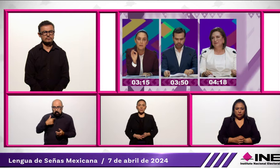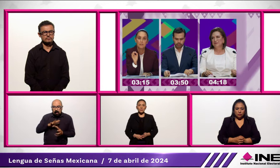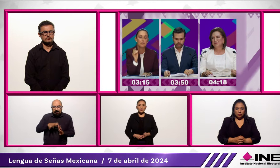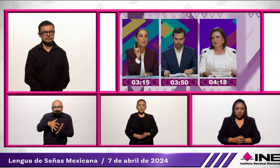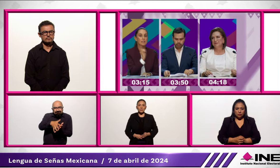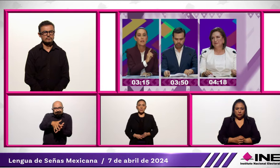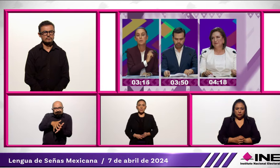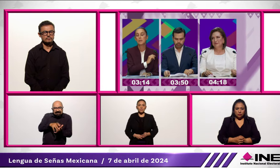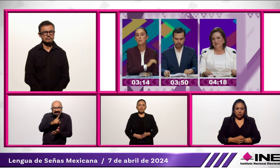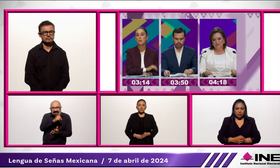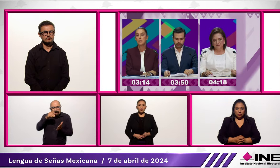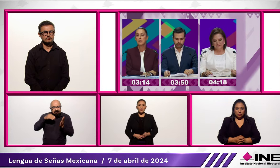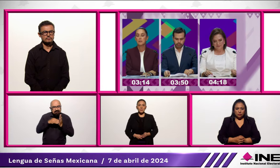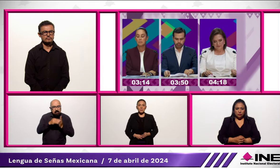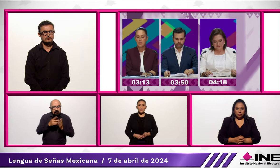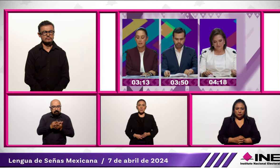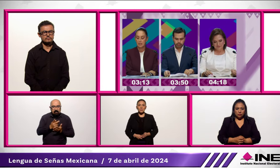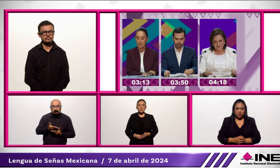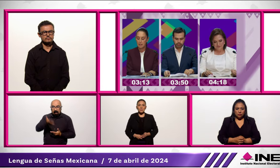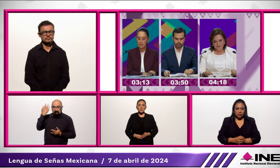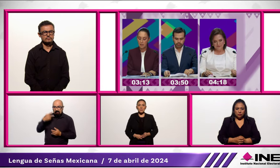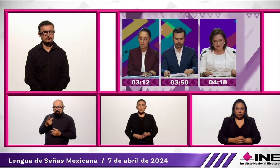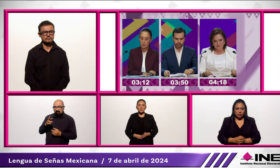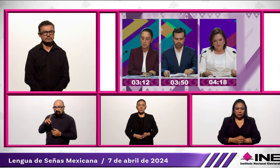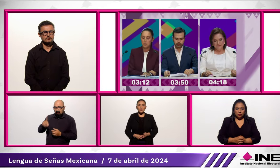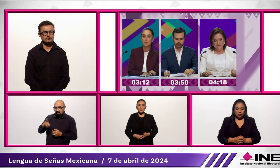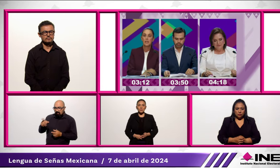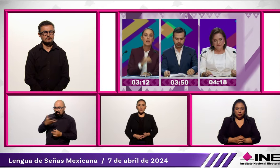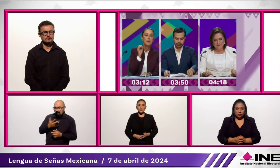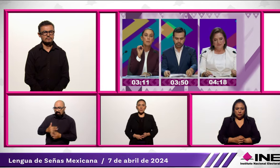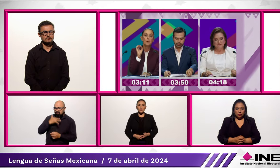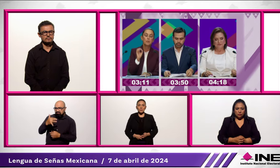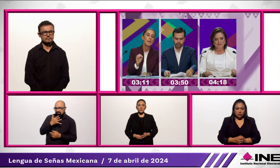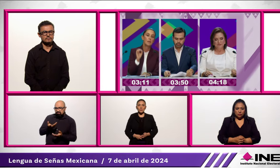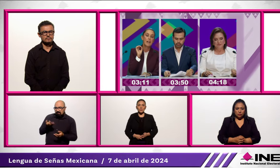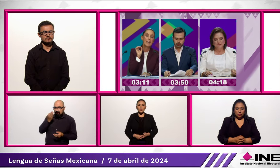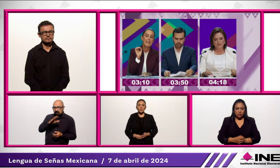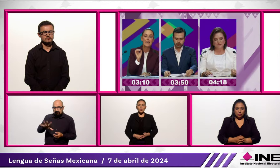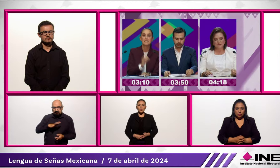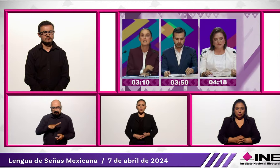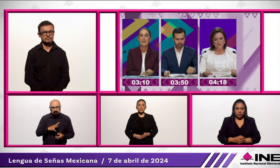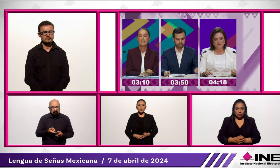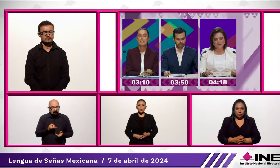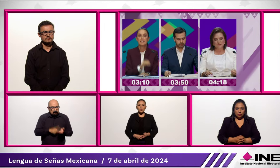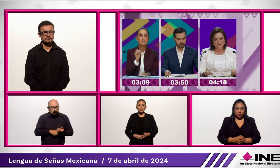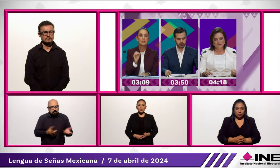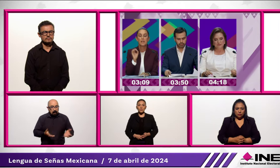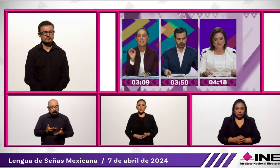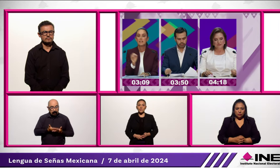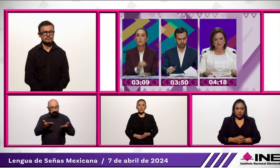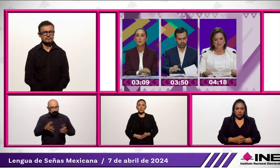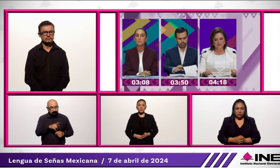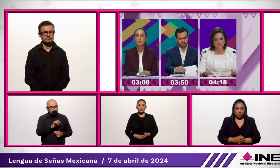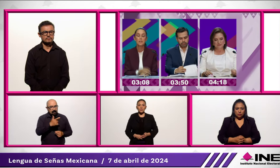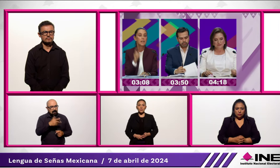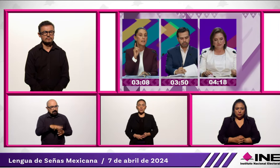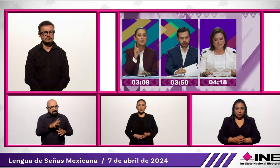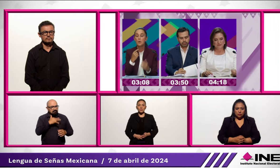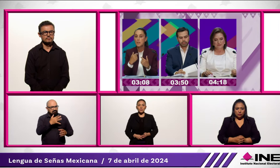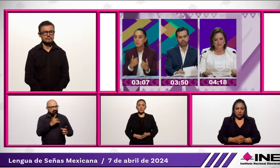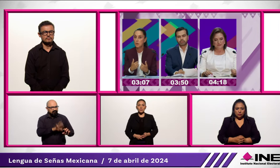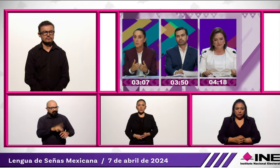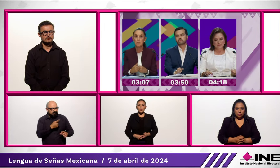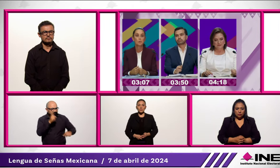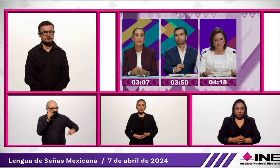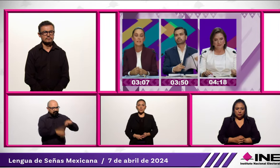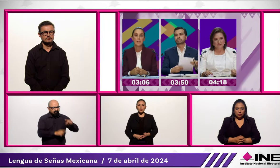millones de pesos del último gobierno del PRD en corrupción. Y por otro lado, la Agencia Nacional Anticorrupción, que no